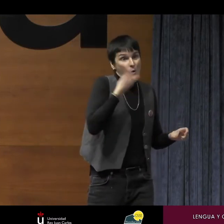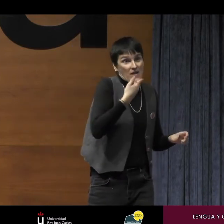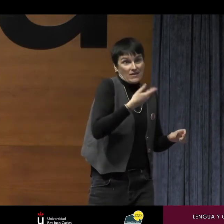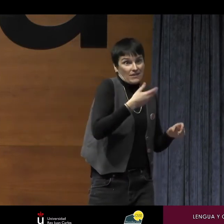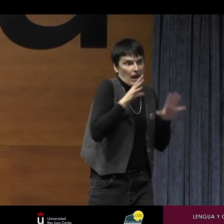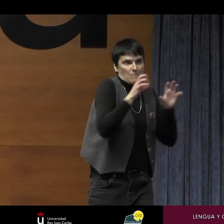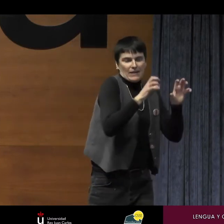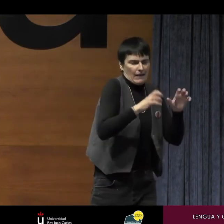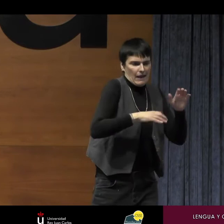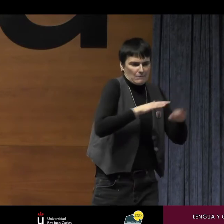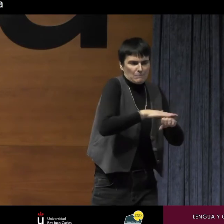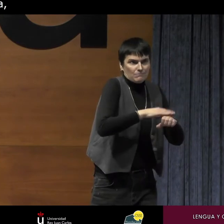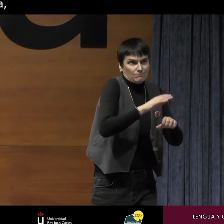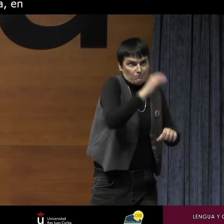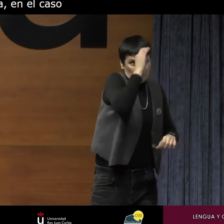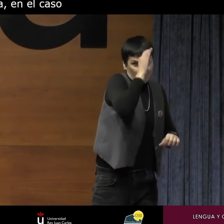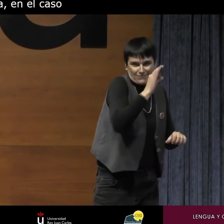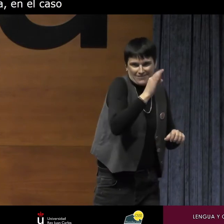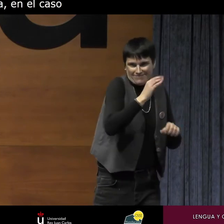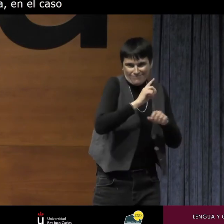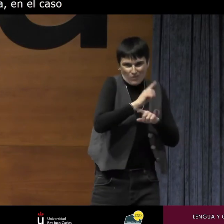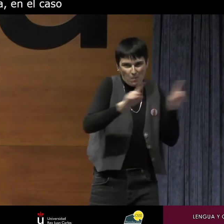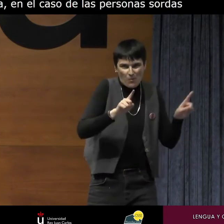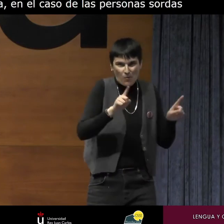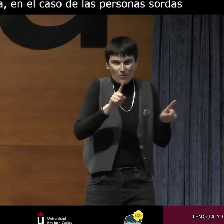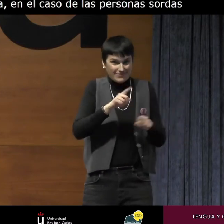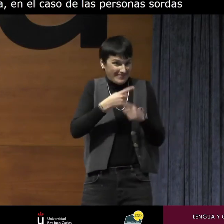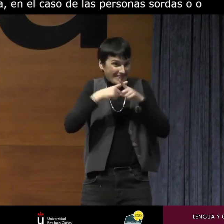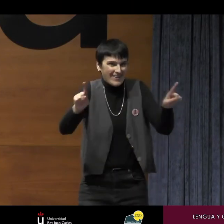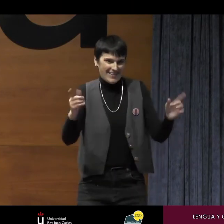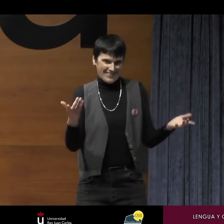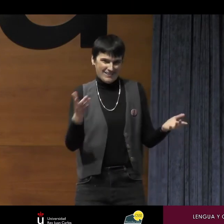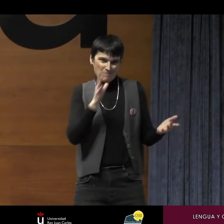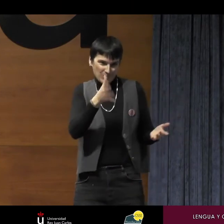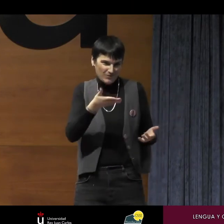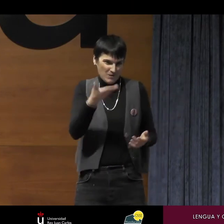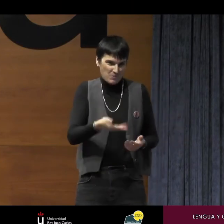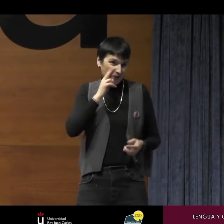En el caso de las personas sordas o de las personas oyentes,